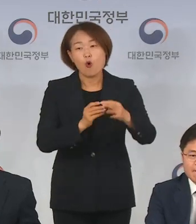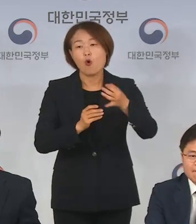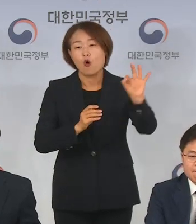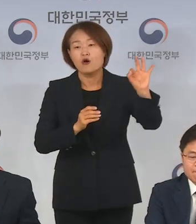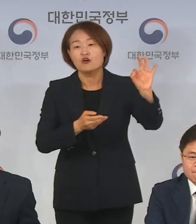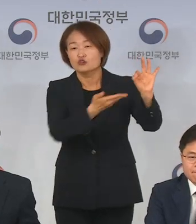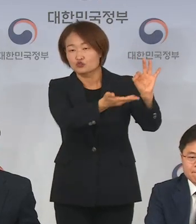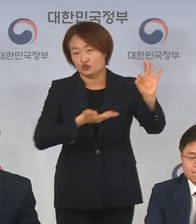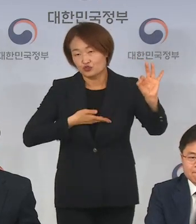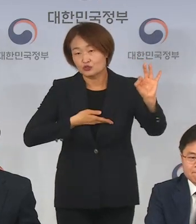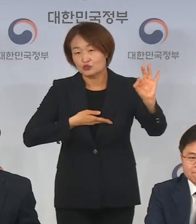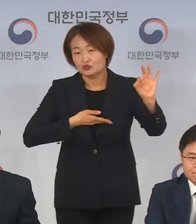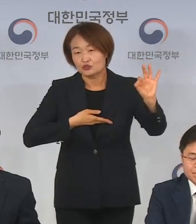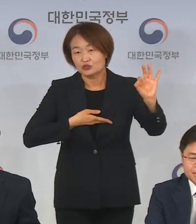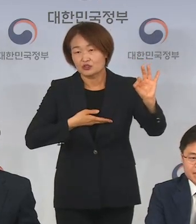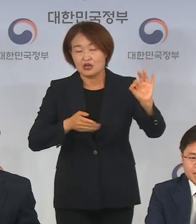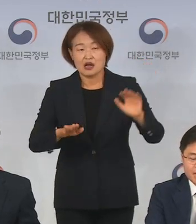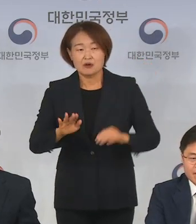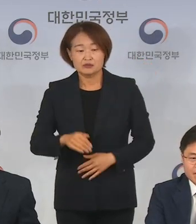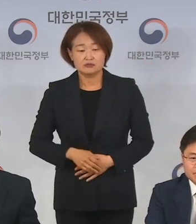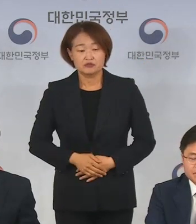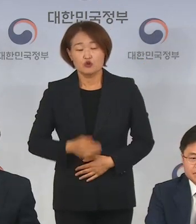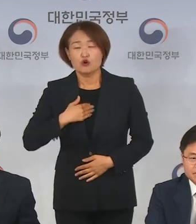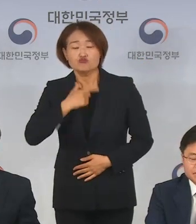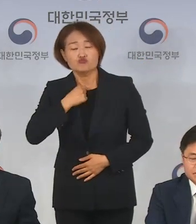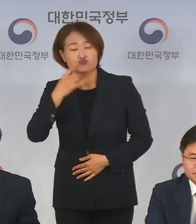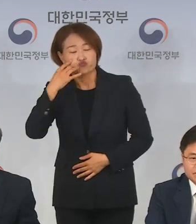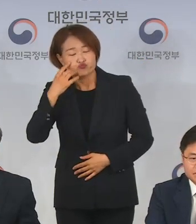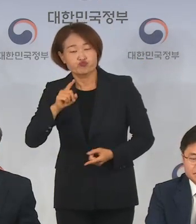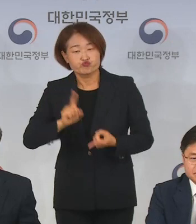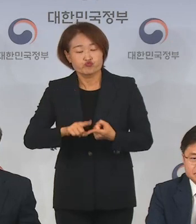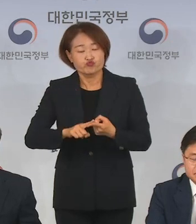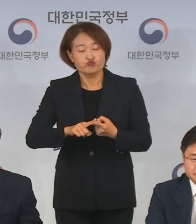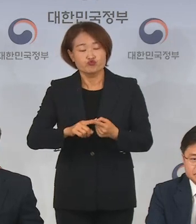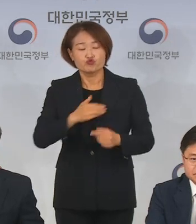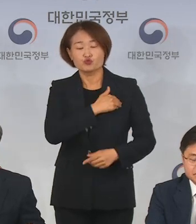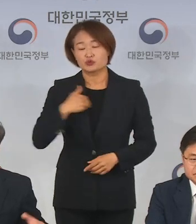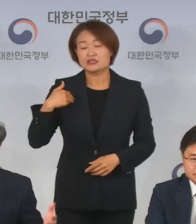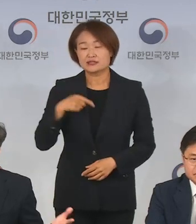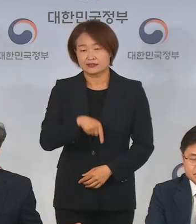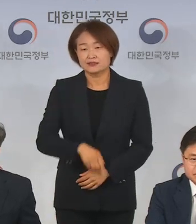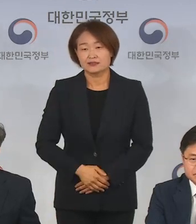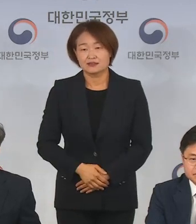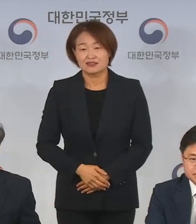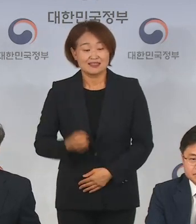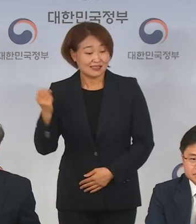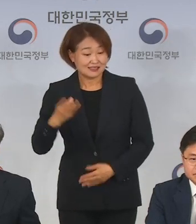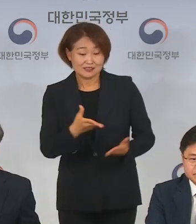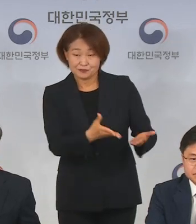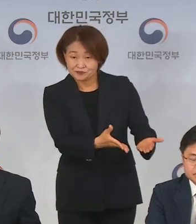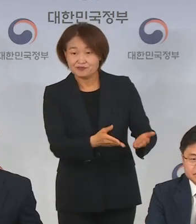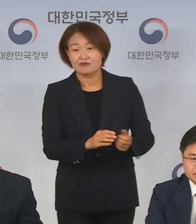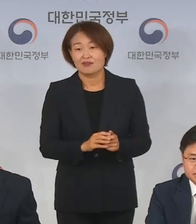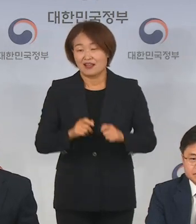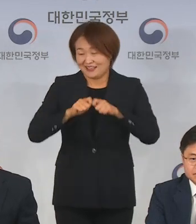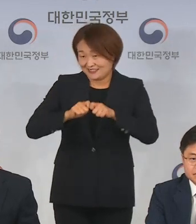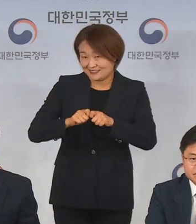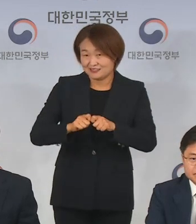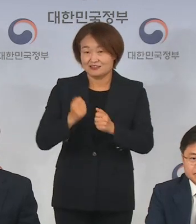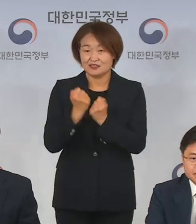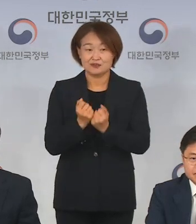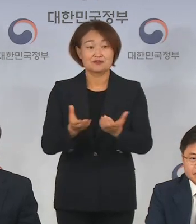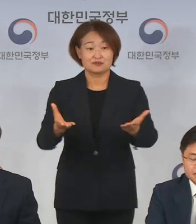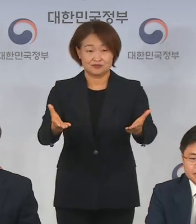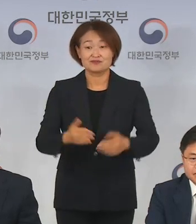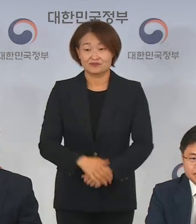그 기본적인 내용에 대해서는 1층이 최대한 수용을 해서 다 반영이 됐고, 조금 이따 다시 그 디테일한 내용을